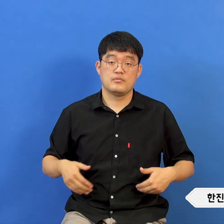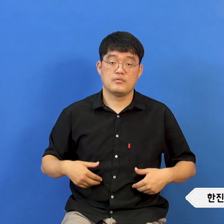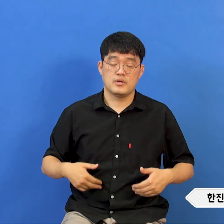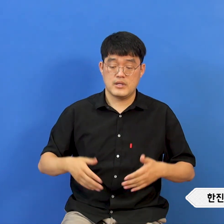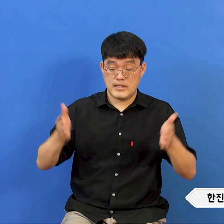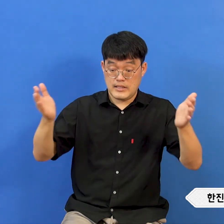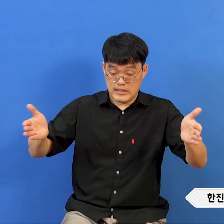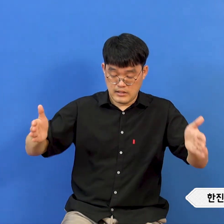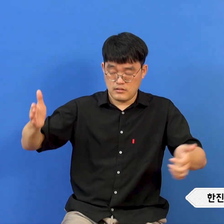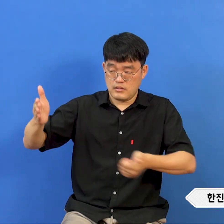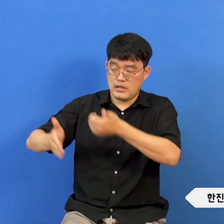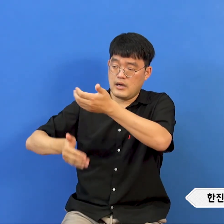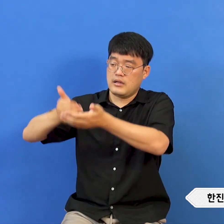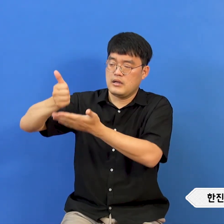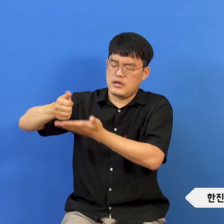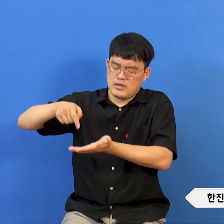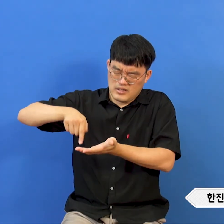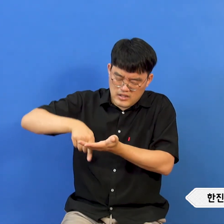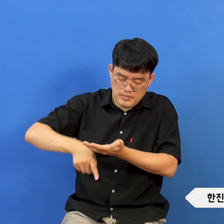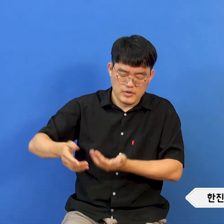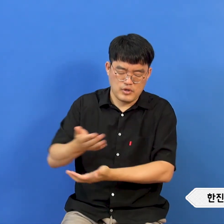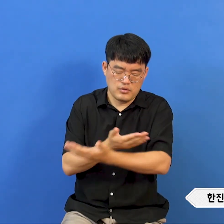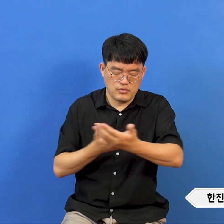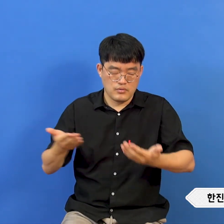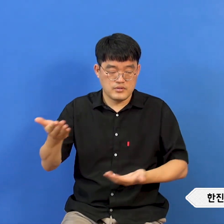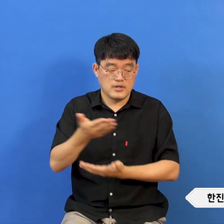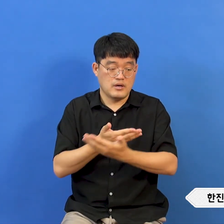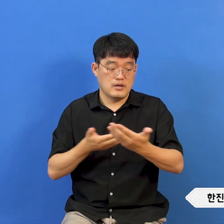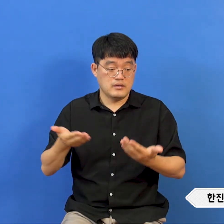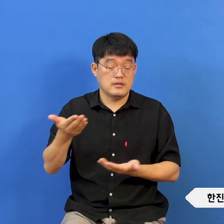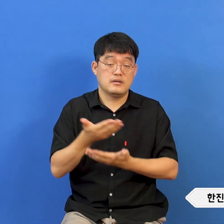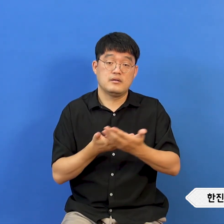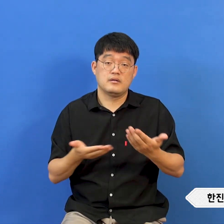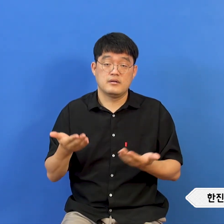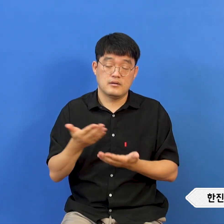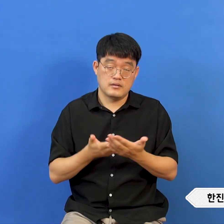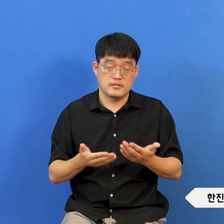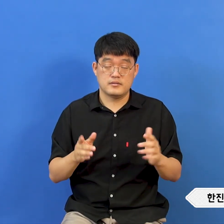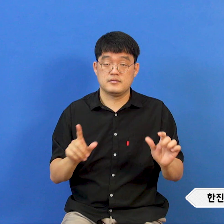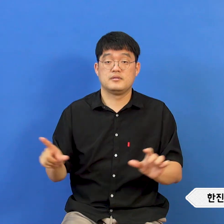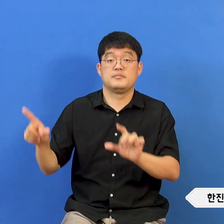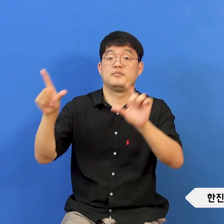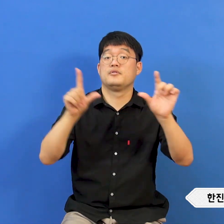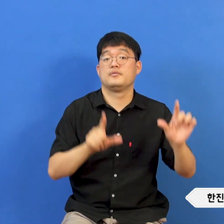하나님과 좀 더 깊이 교제하고 교통하는 그런 시간으로 승화시켜 보면 어떻겠습니까?